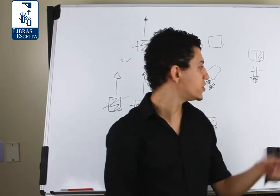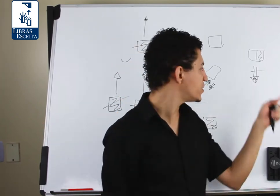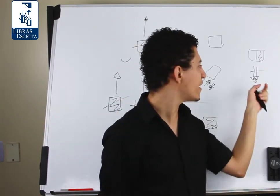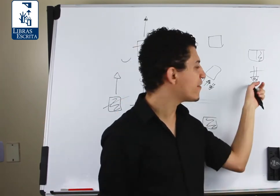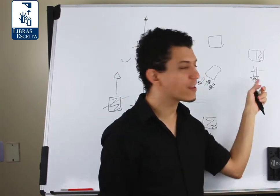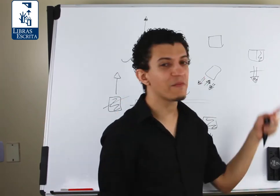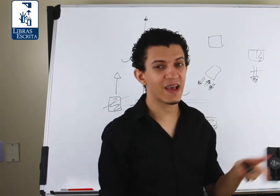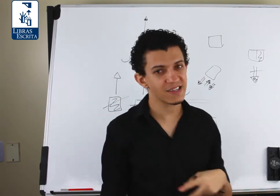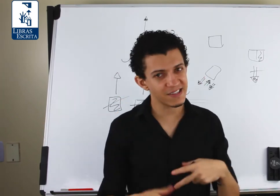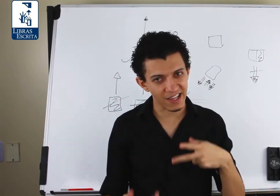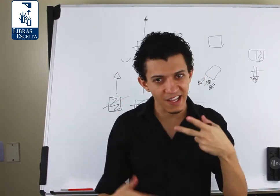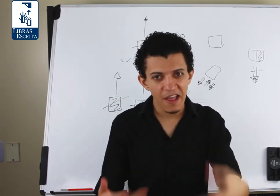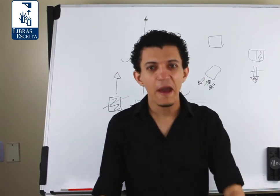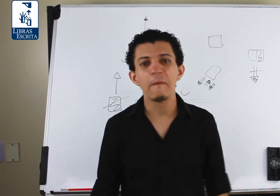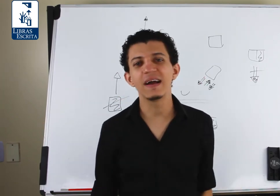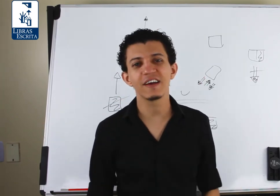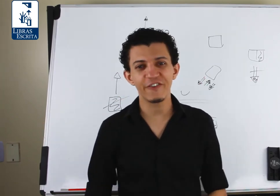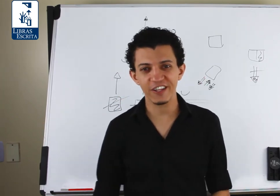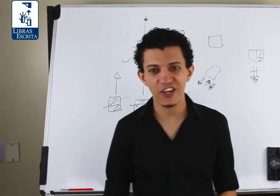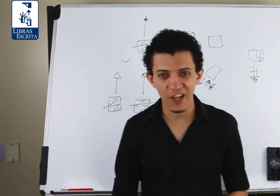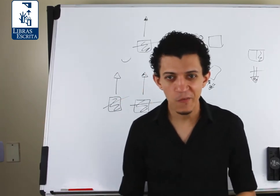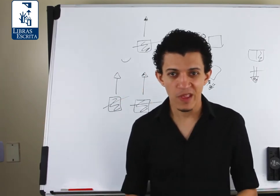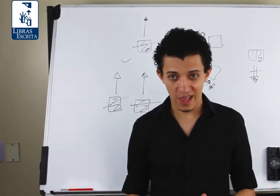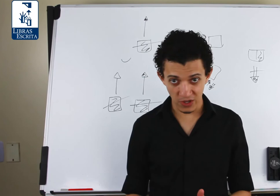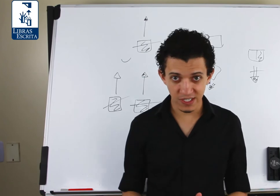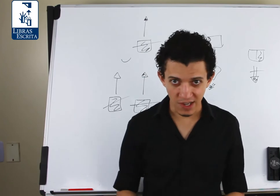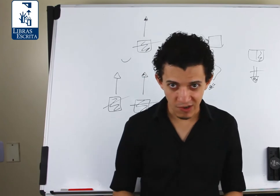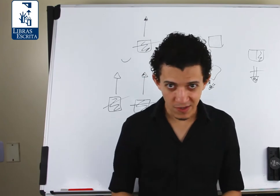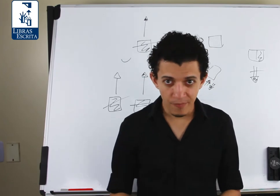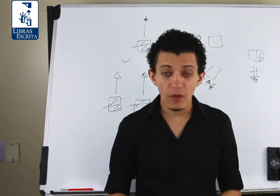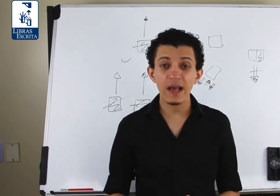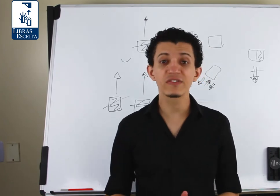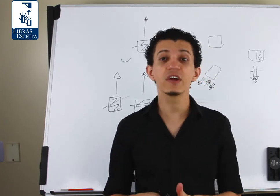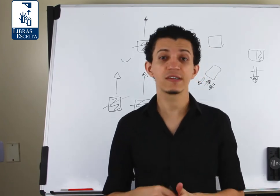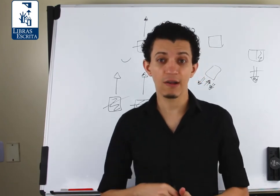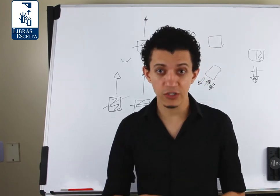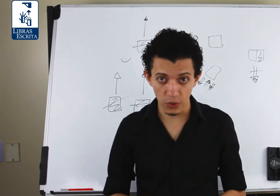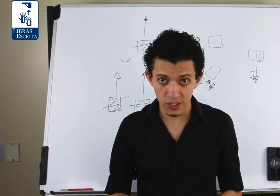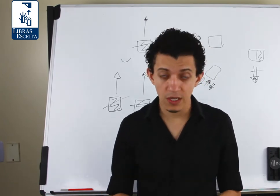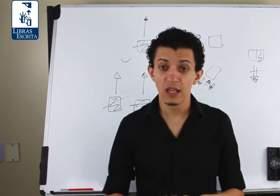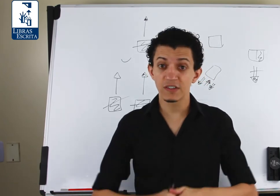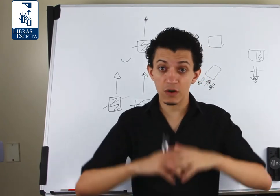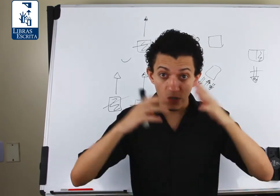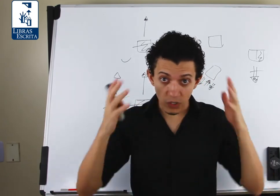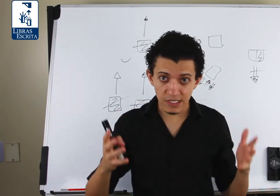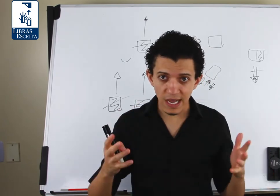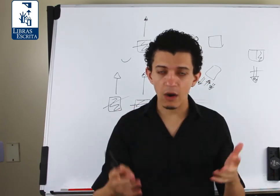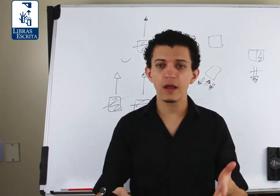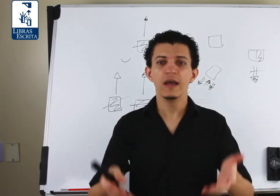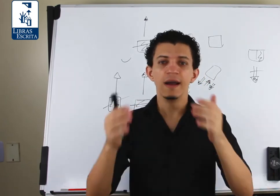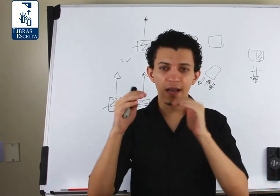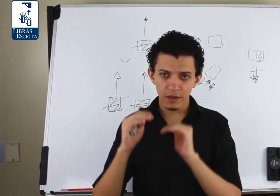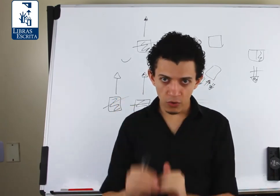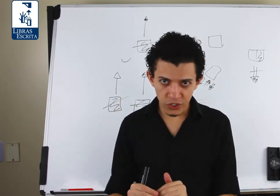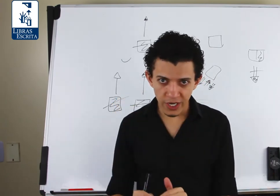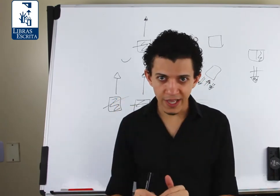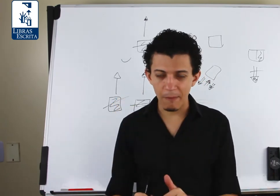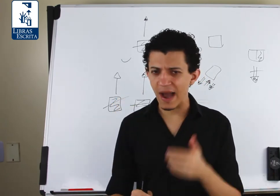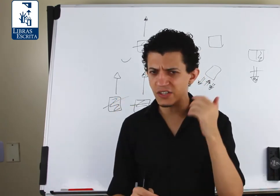E a gente vai ver também essa seta mais à frente aí em nossas aulas. Então essa foi a nossa aula de hoje. Se você gostou dessa aula, clique em curtir aqui abaixo,